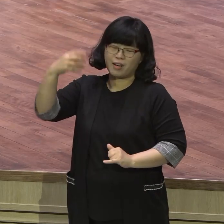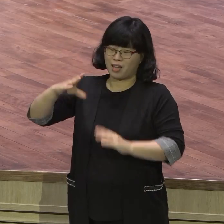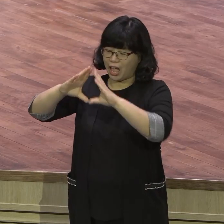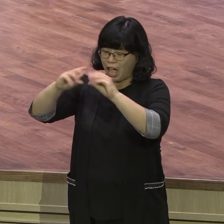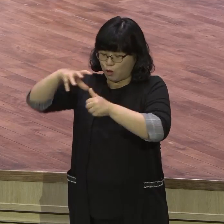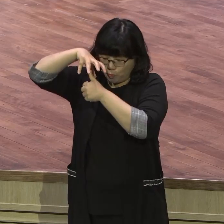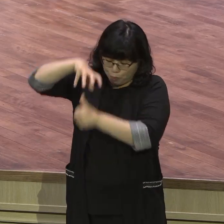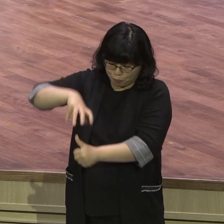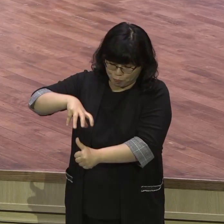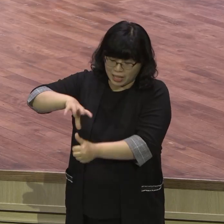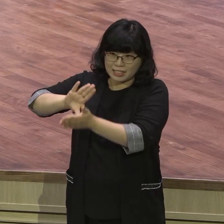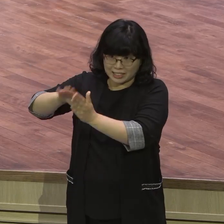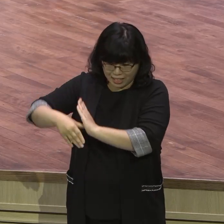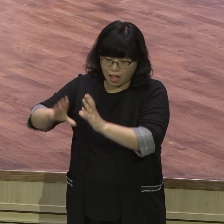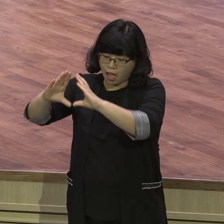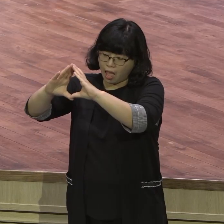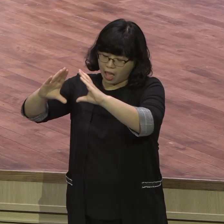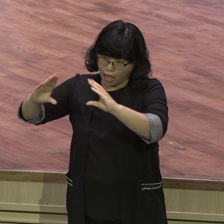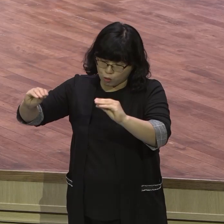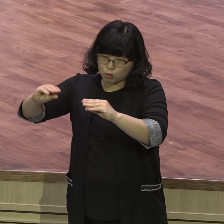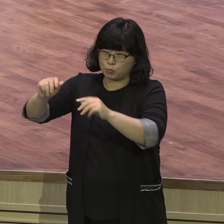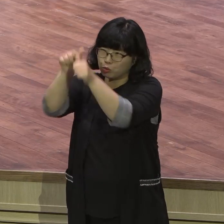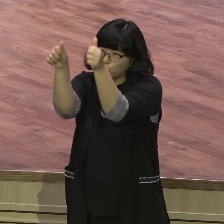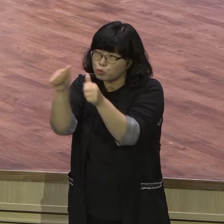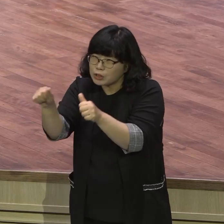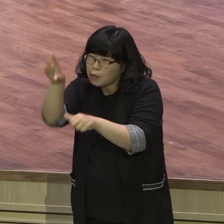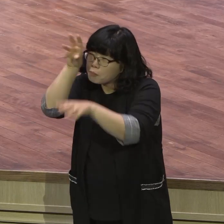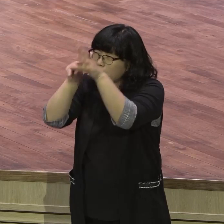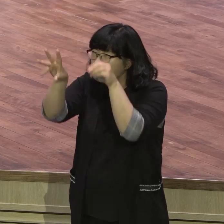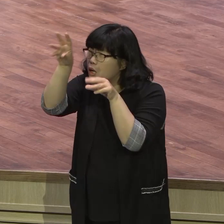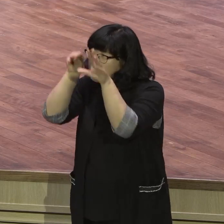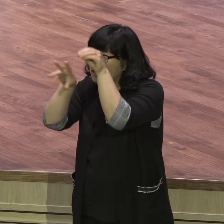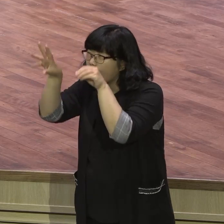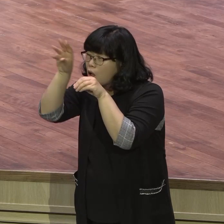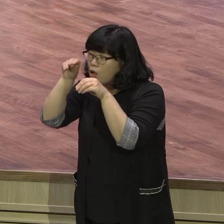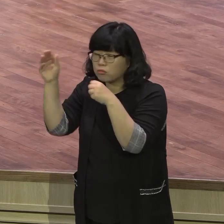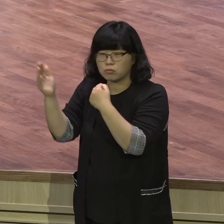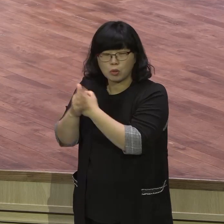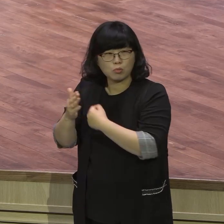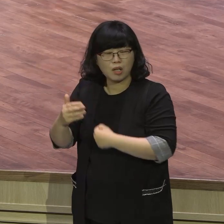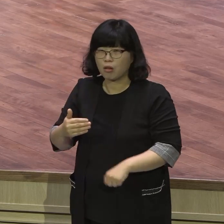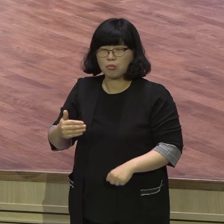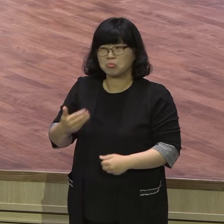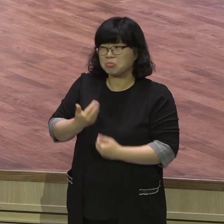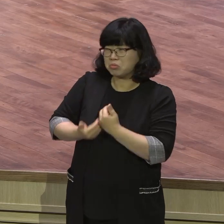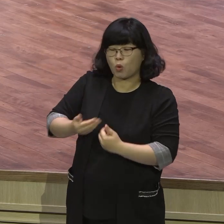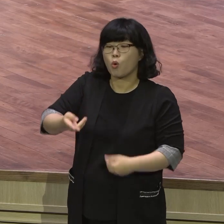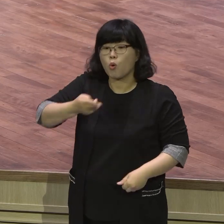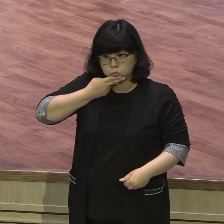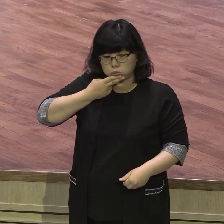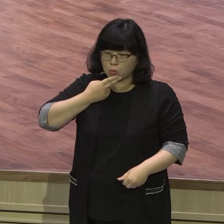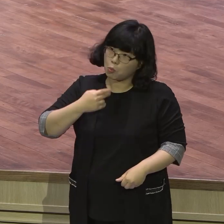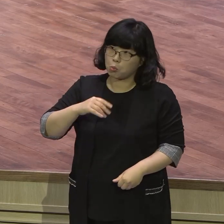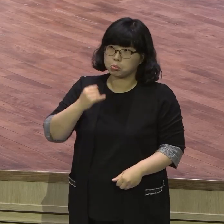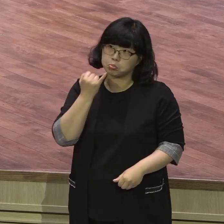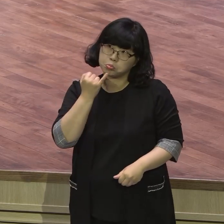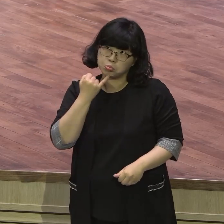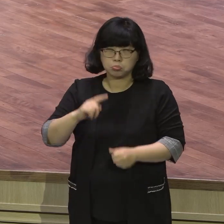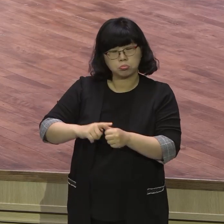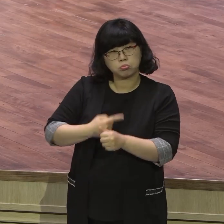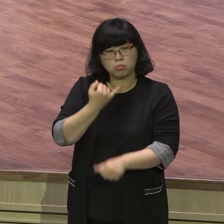우상 자체로 태어날 때부터 동남아가 거의 다 그렇잖아요. 그냥 자연스러운 거예요 그게. 자연스러우게